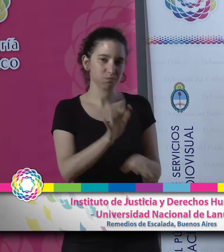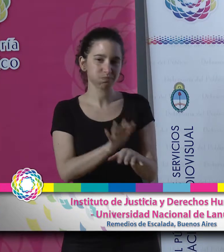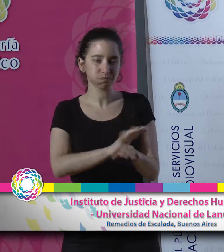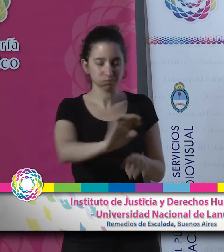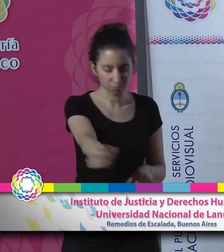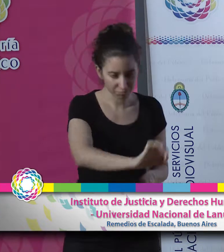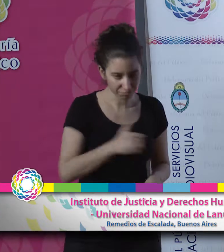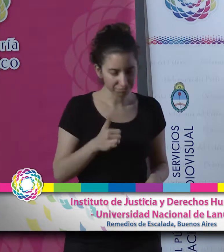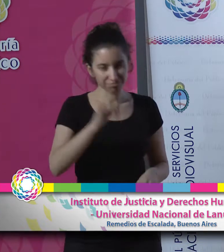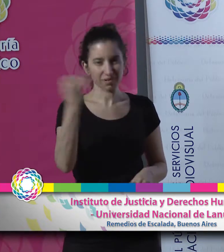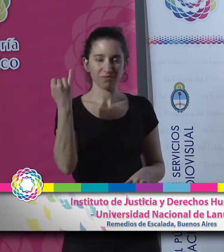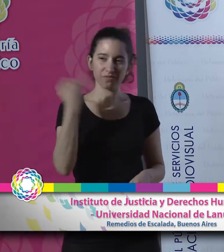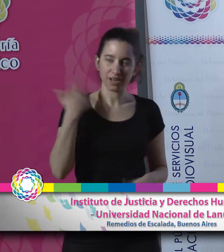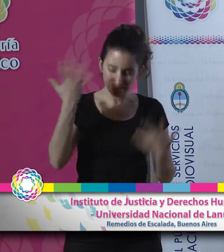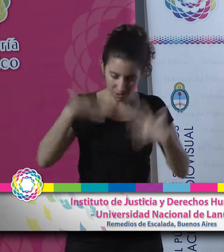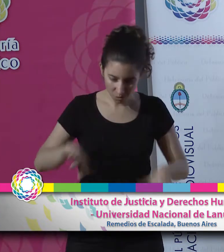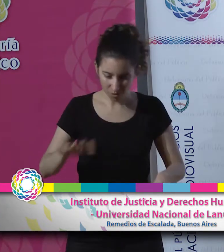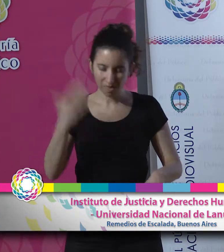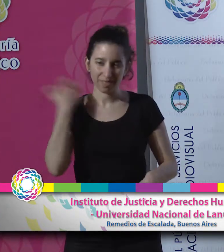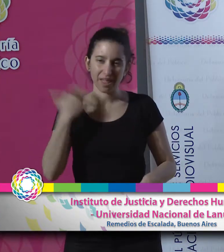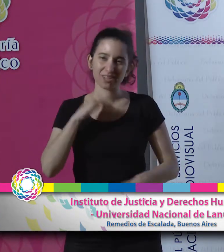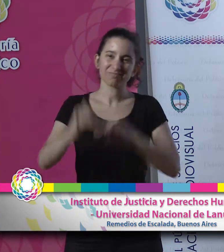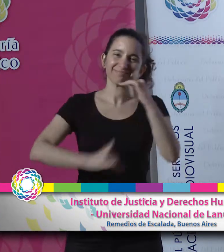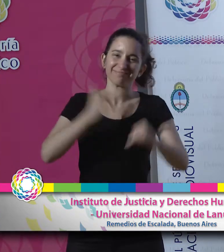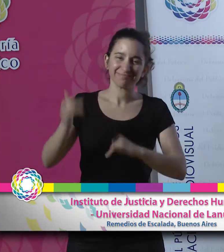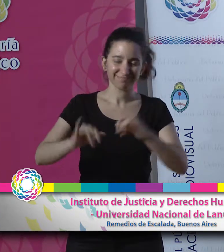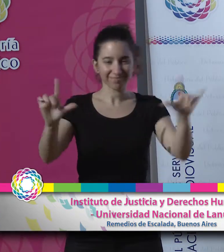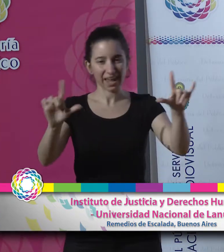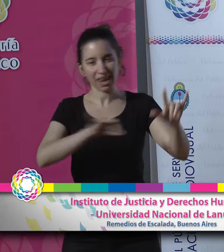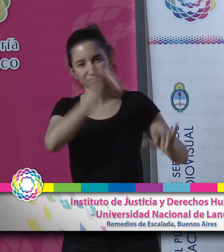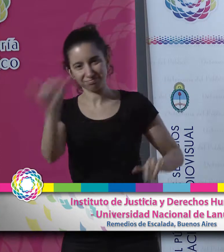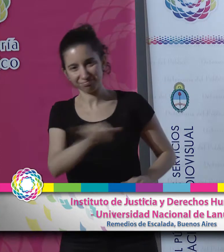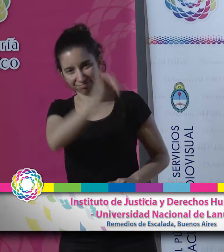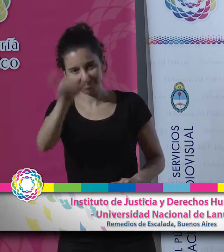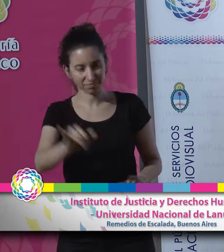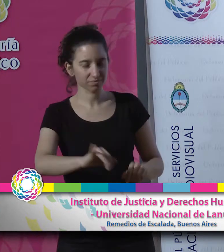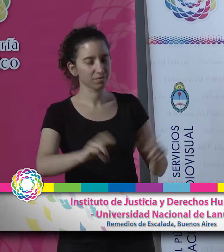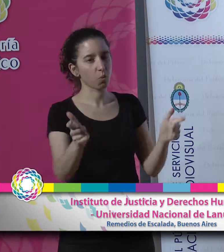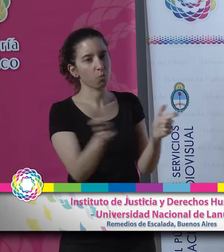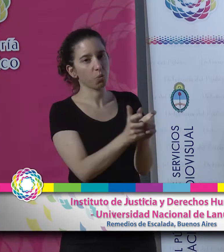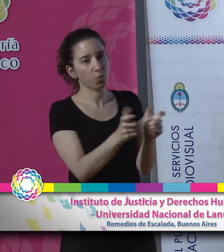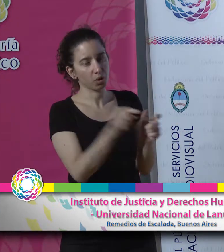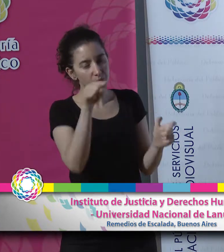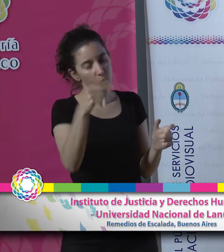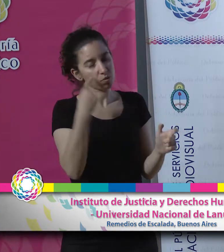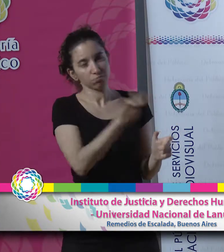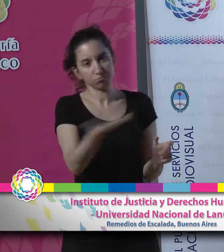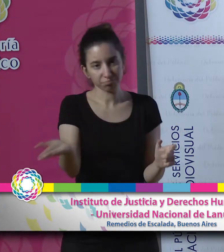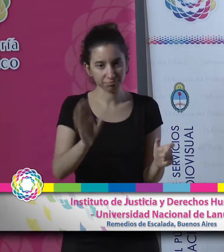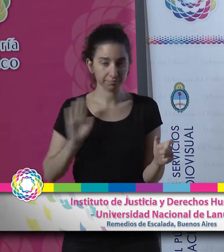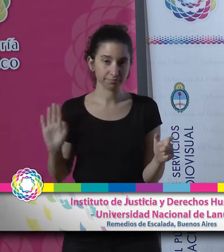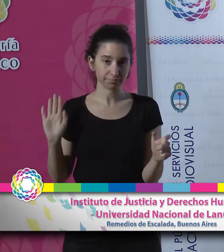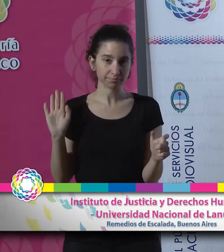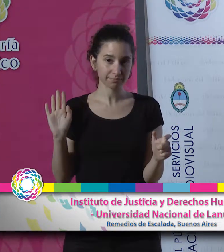incriminándose delitos y fechorías en un canal en un programa de televisión